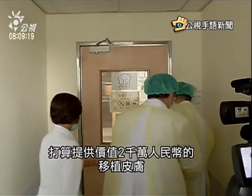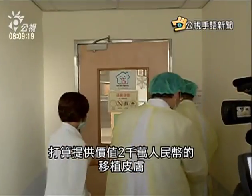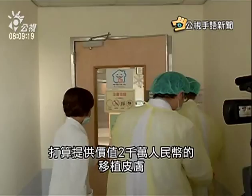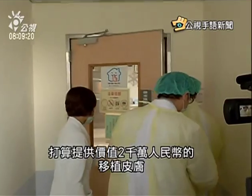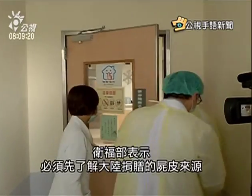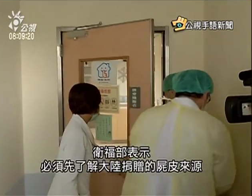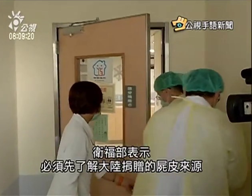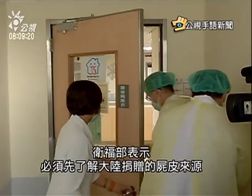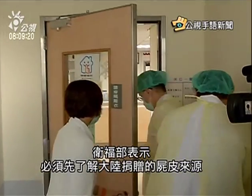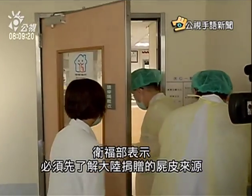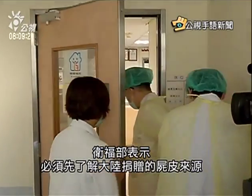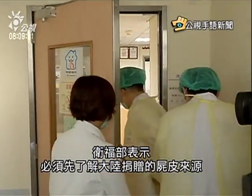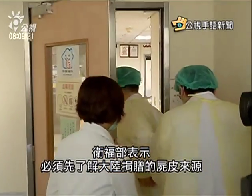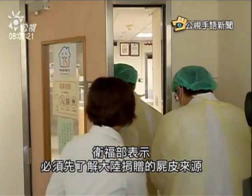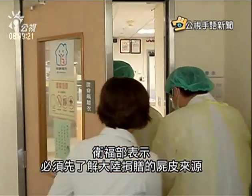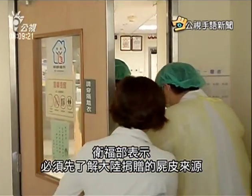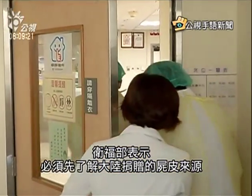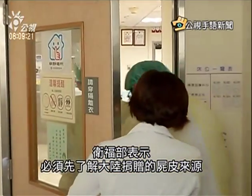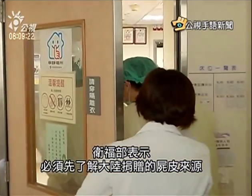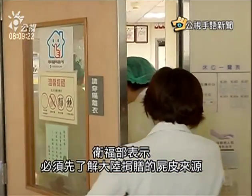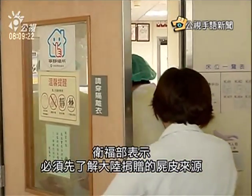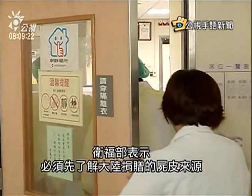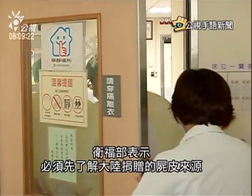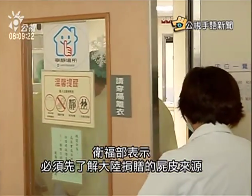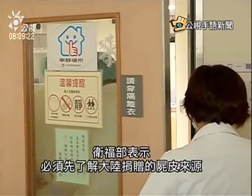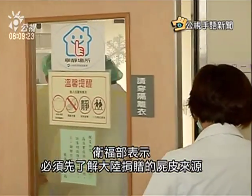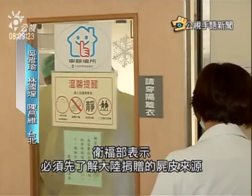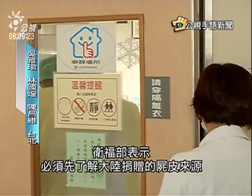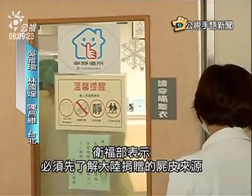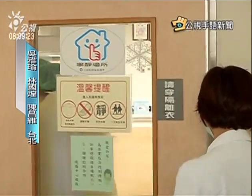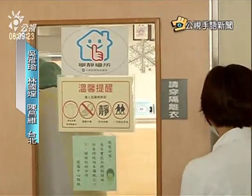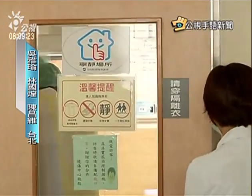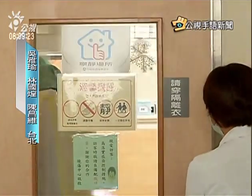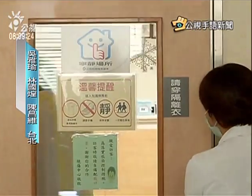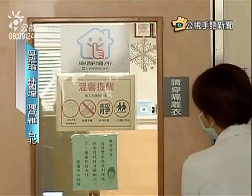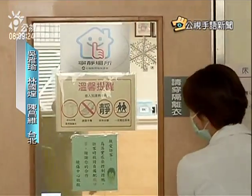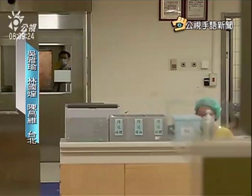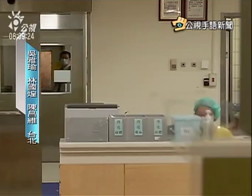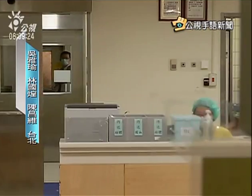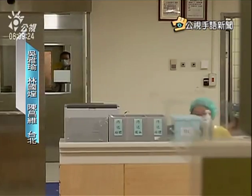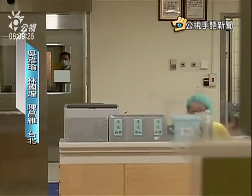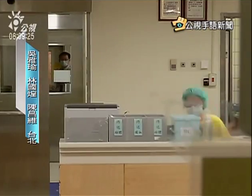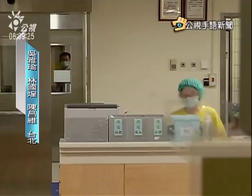卫福部表示，必须先了解大陆捐赠的尸皮来源。记者吴友林、国黄、陈昌伟台北报道。